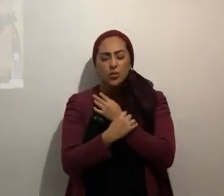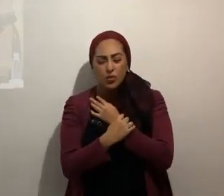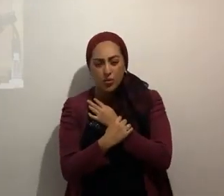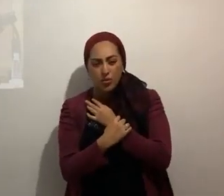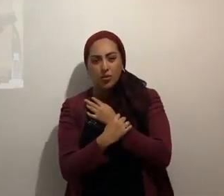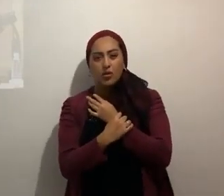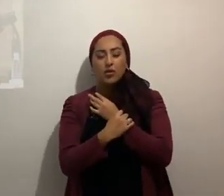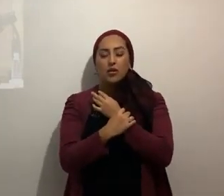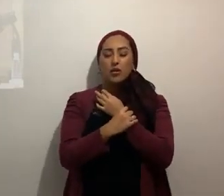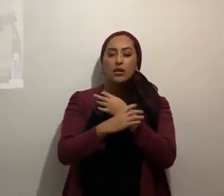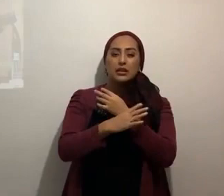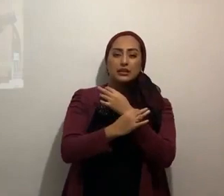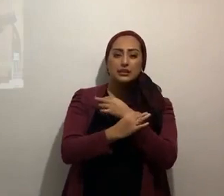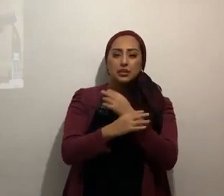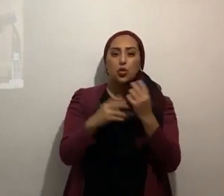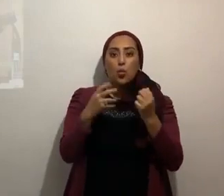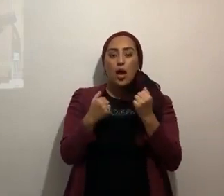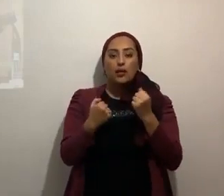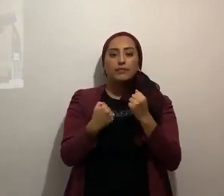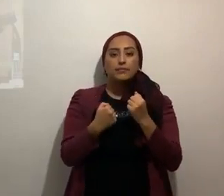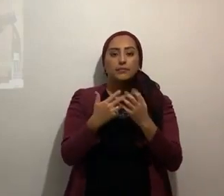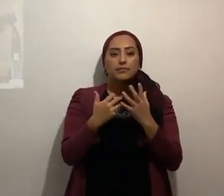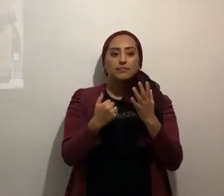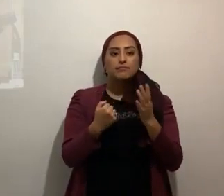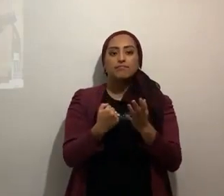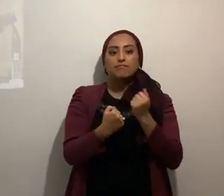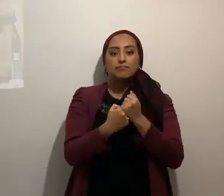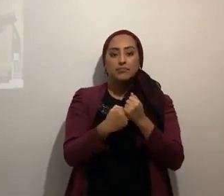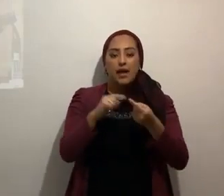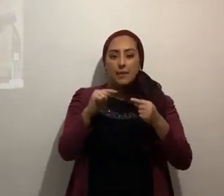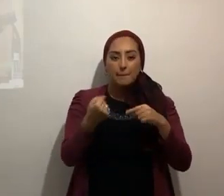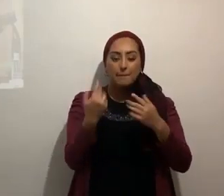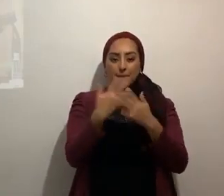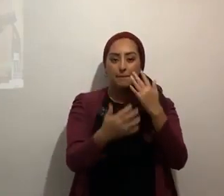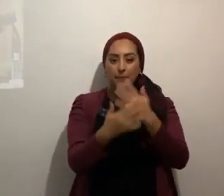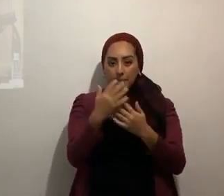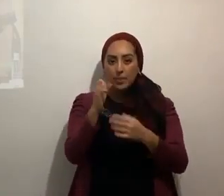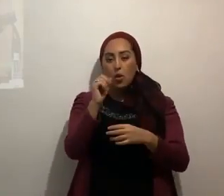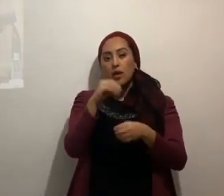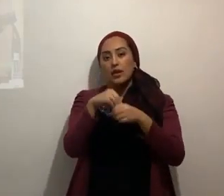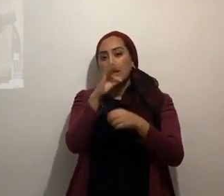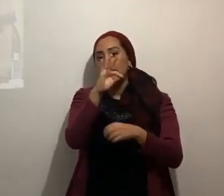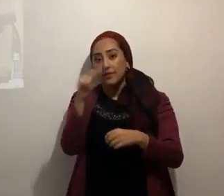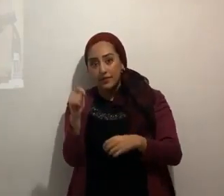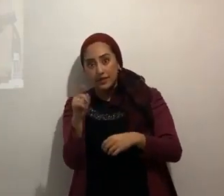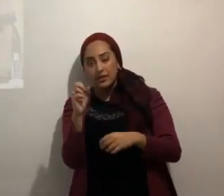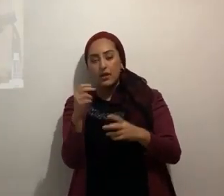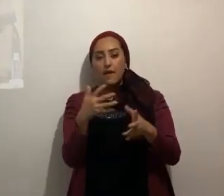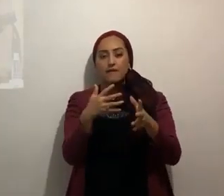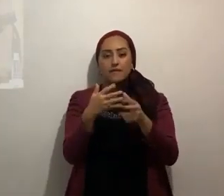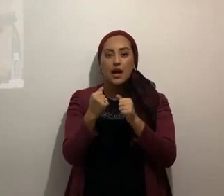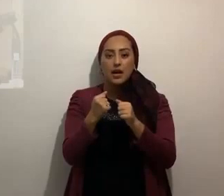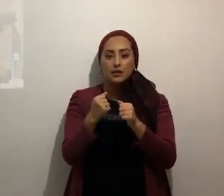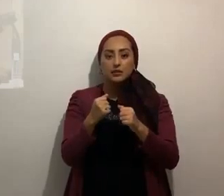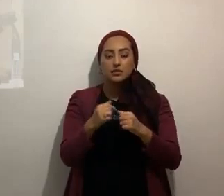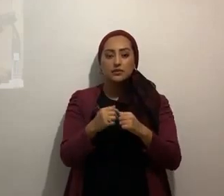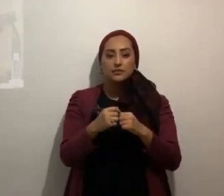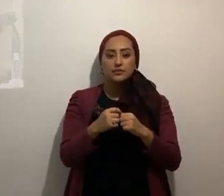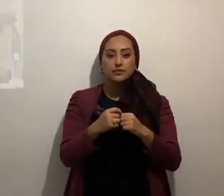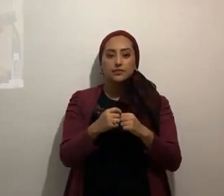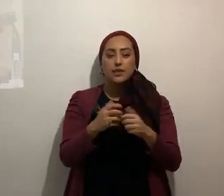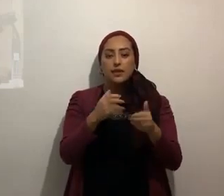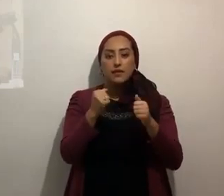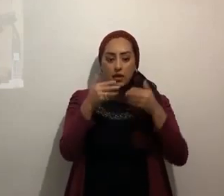otra mano te llevas, ¿quiere consuelo tu otra mano? Sí, la mano adolorida, o en un pie, no sé, de inmediatamente se